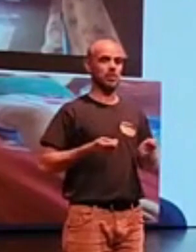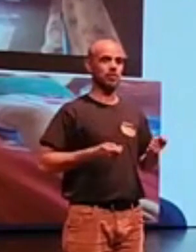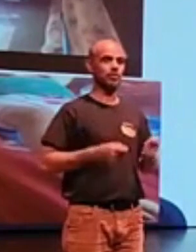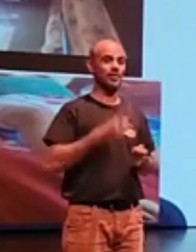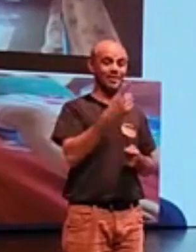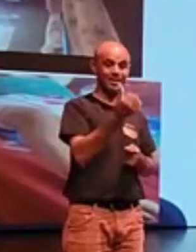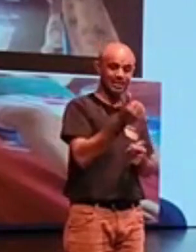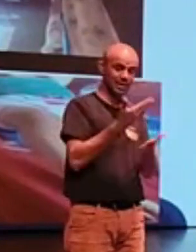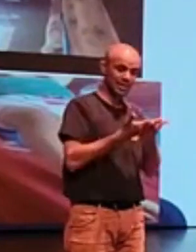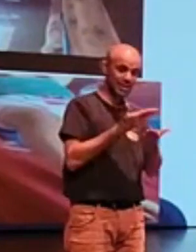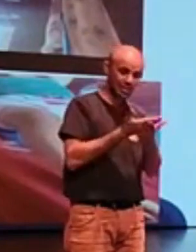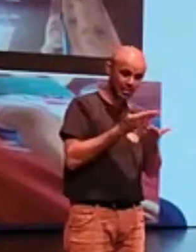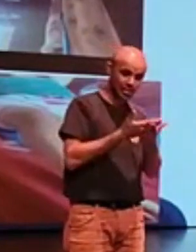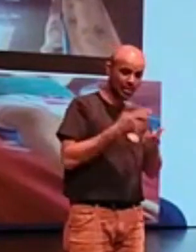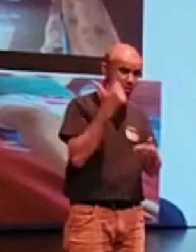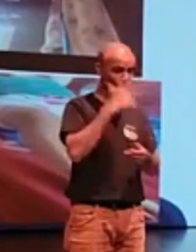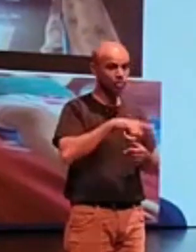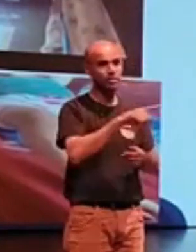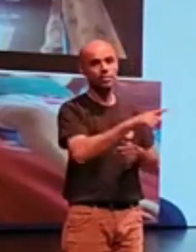16 anos de estudo.